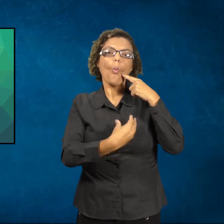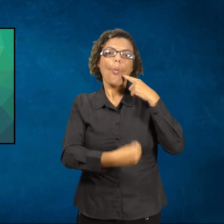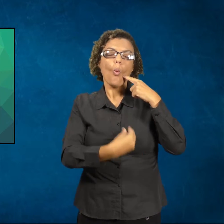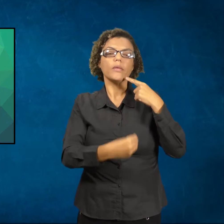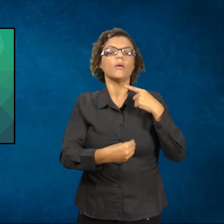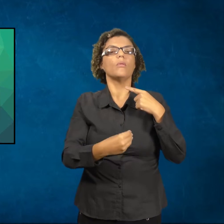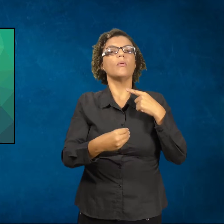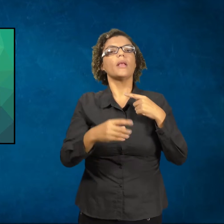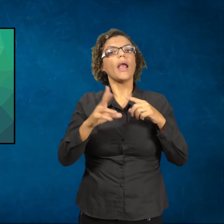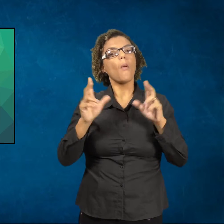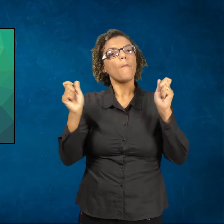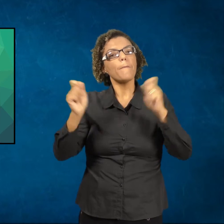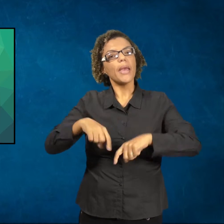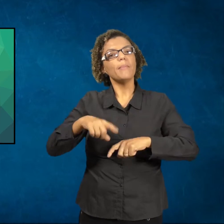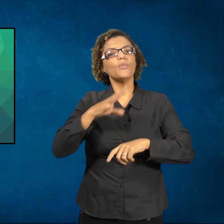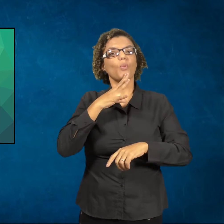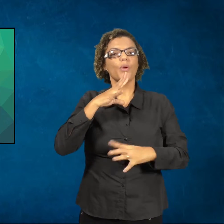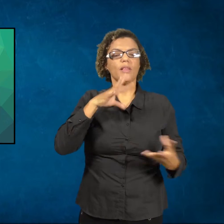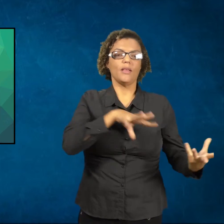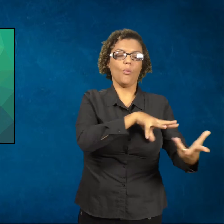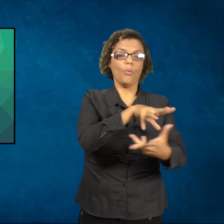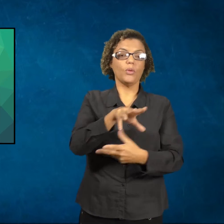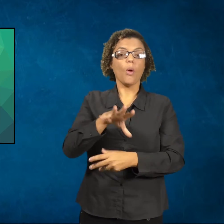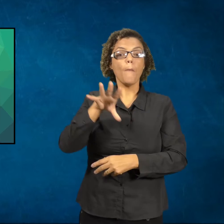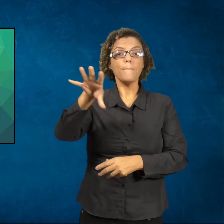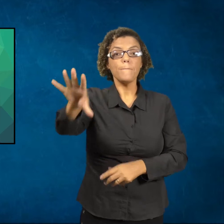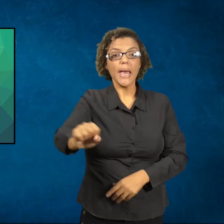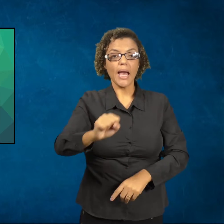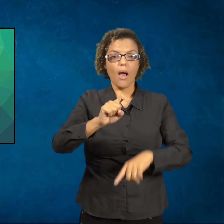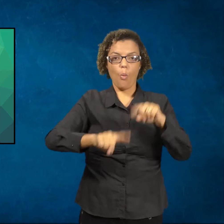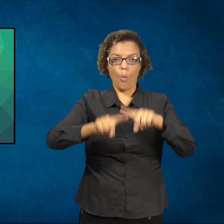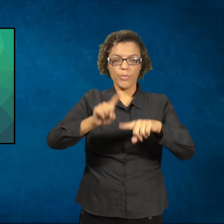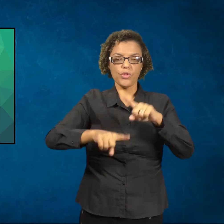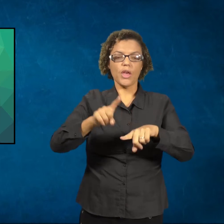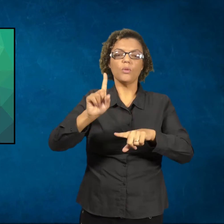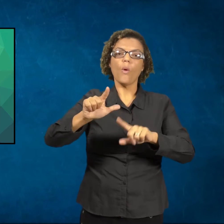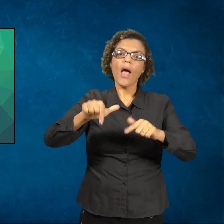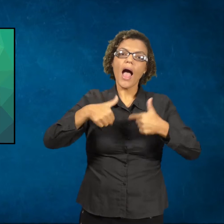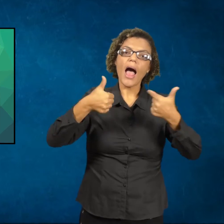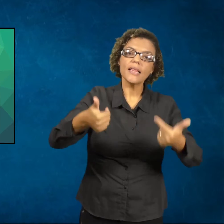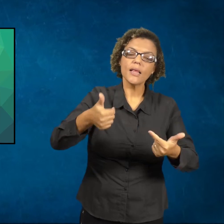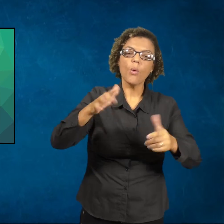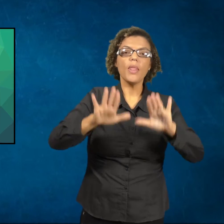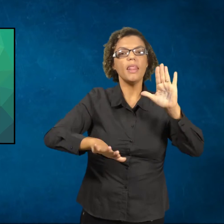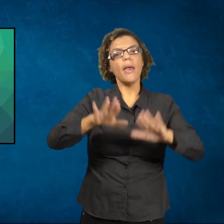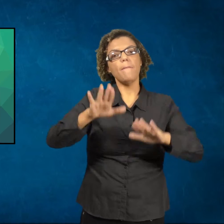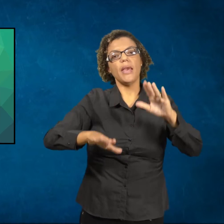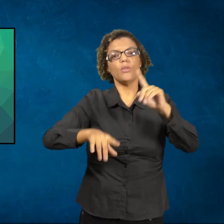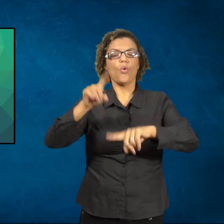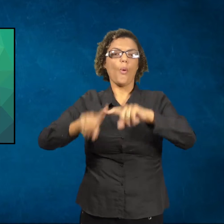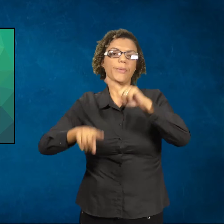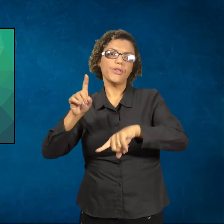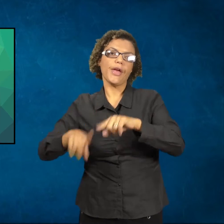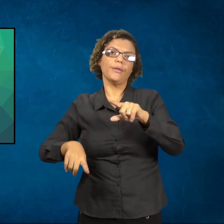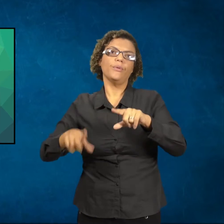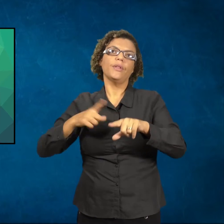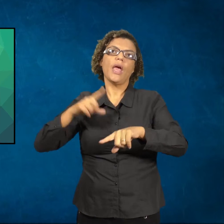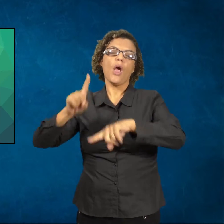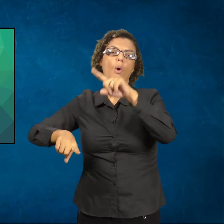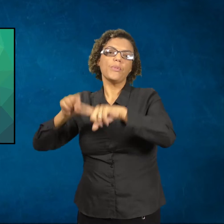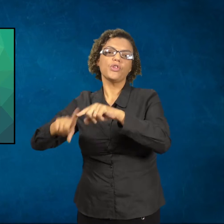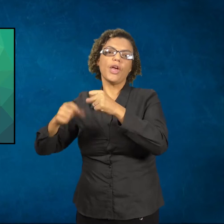Pegar um objeto é uma ação que depende do objeto. Para você pegar um objeto pesado, leve,